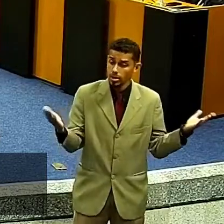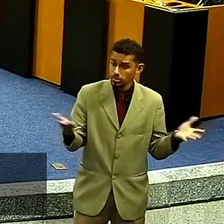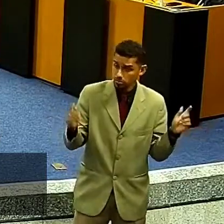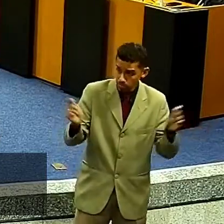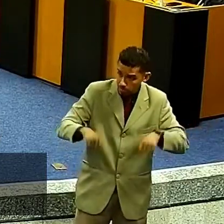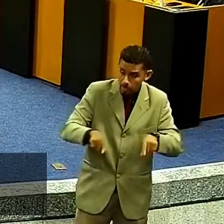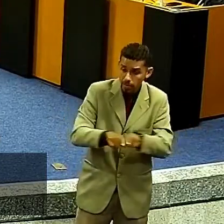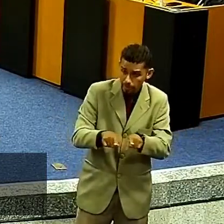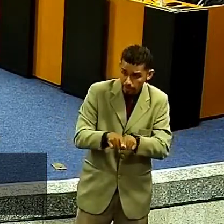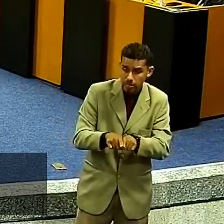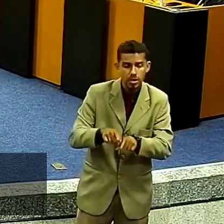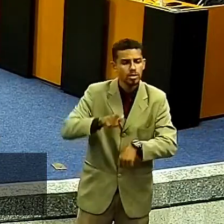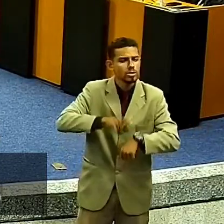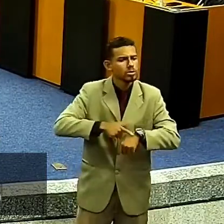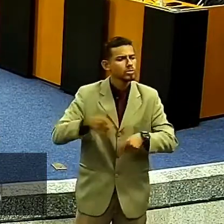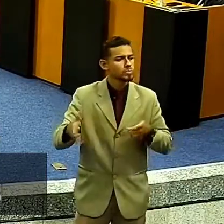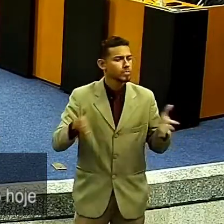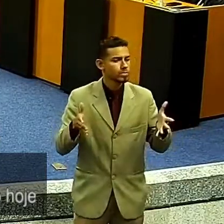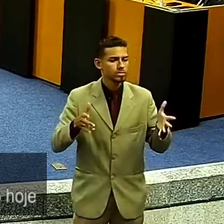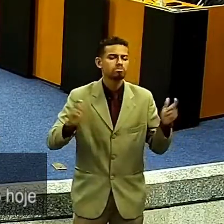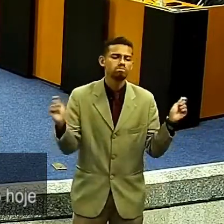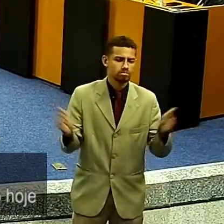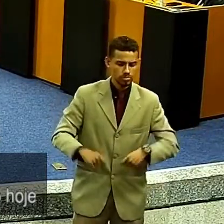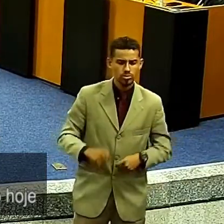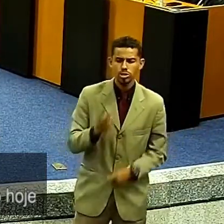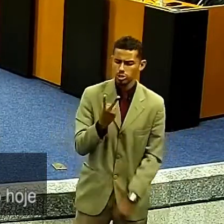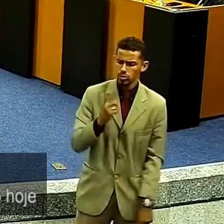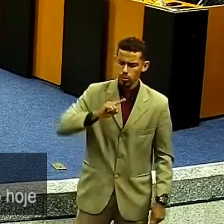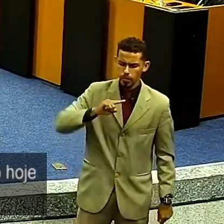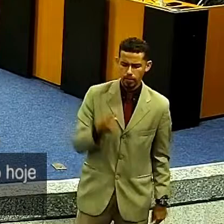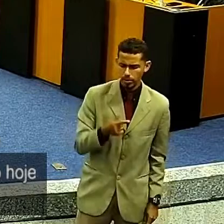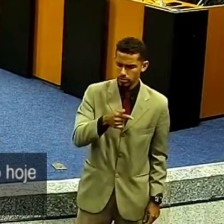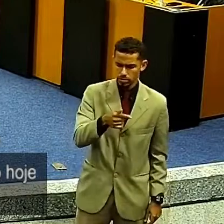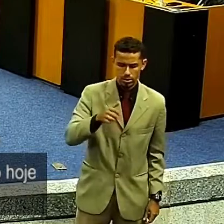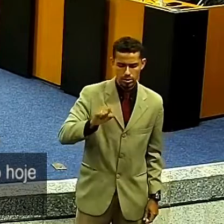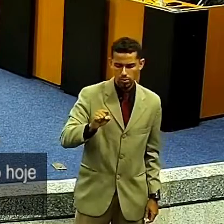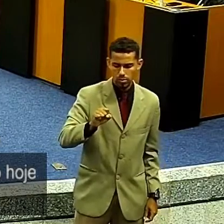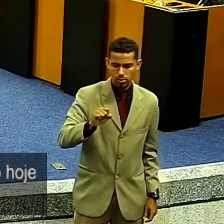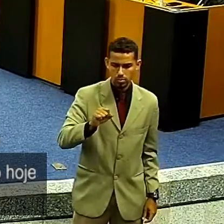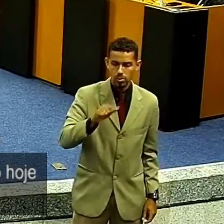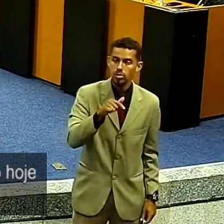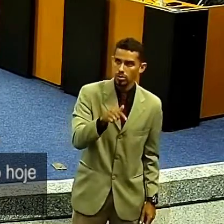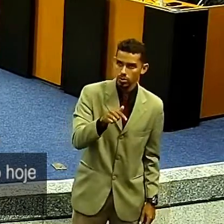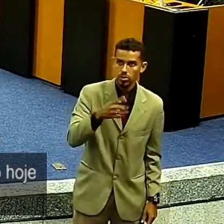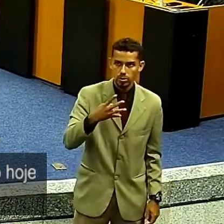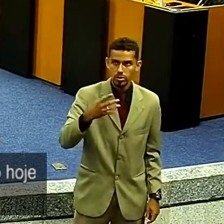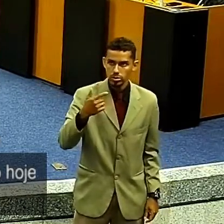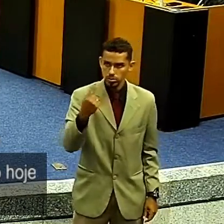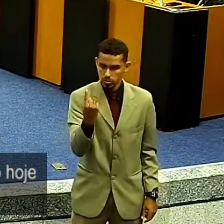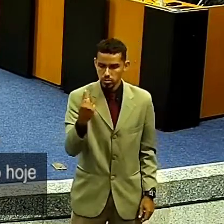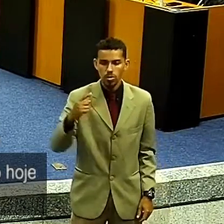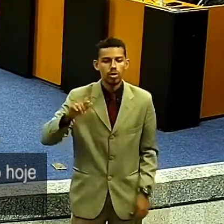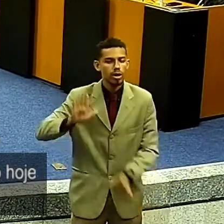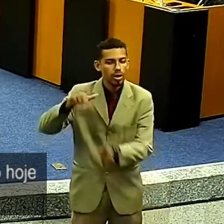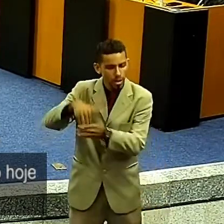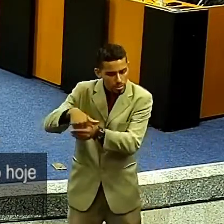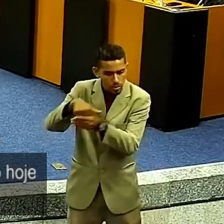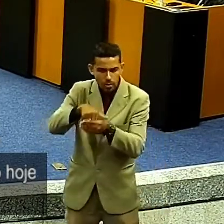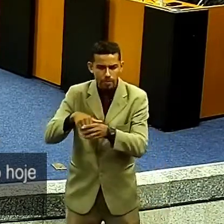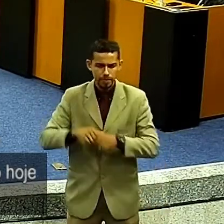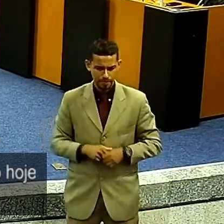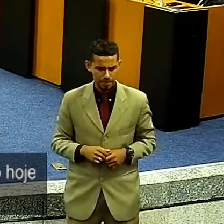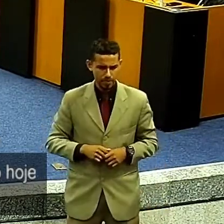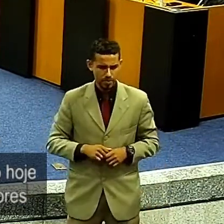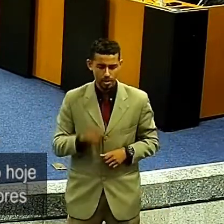necessitamos neste momento dia exato 2741 eleitores uma vez que já contamos